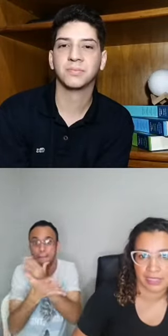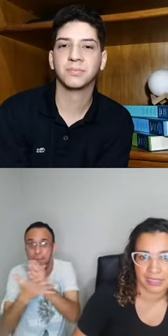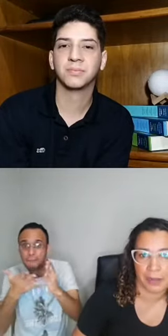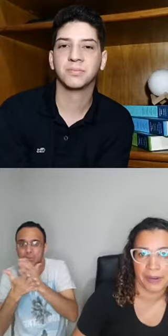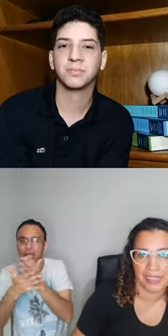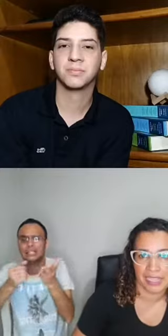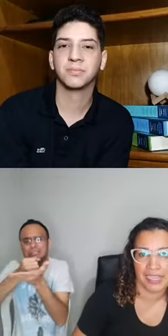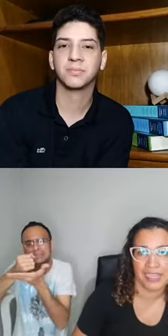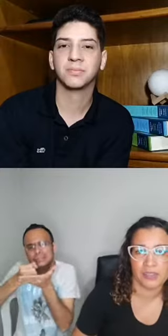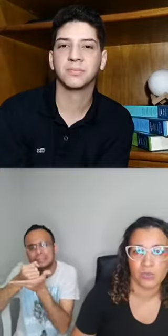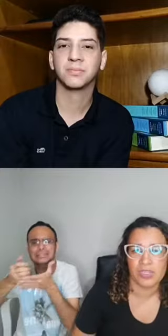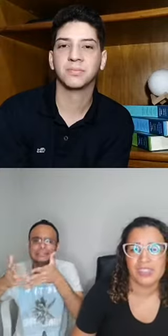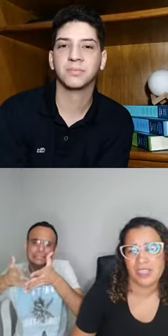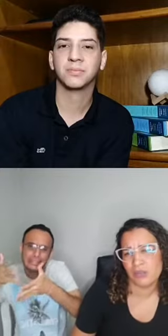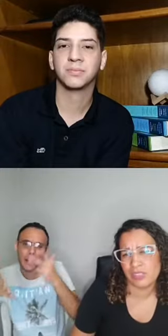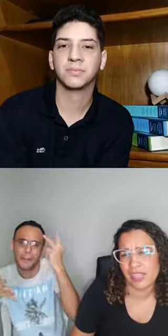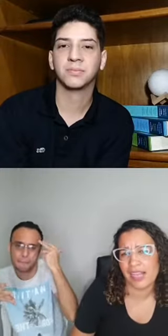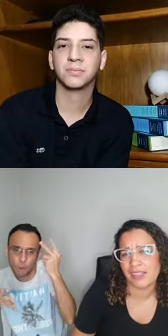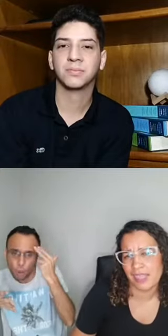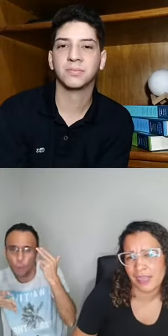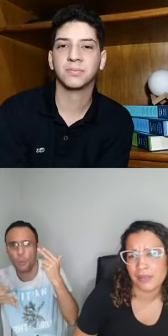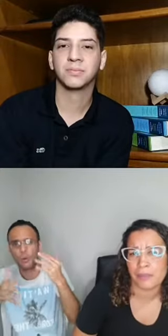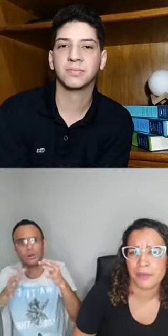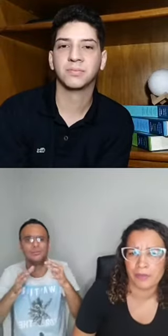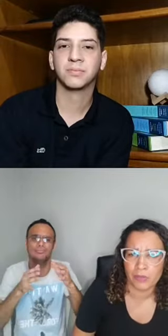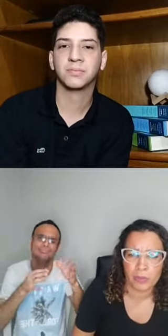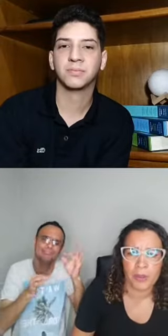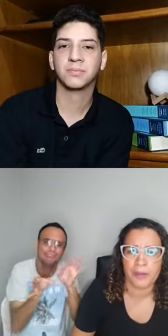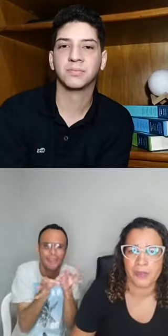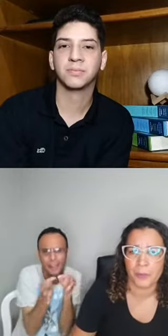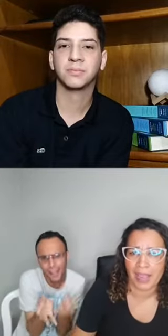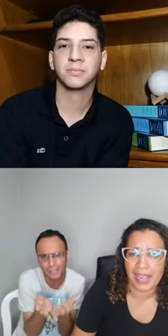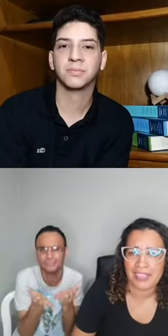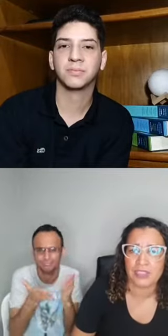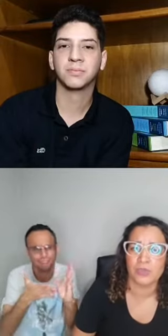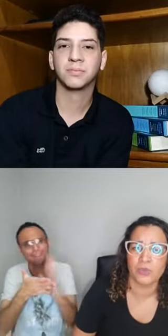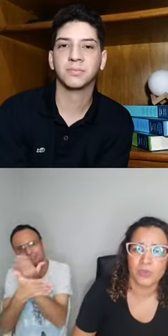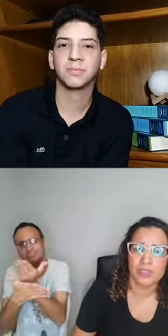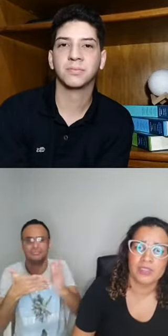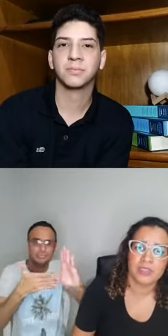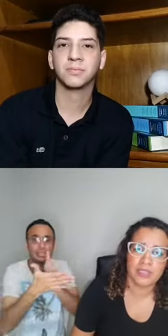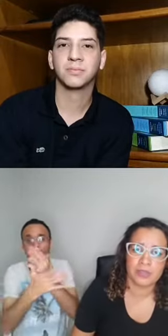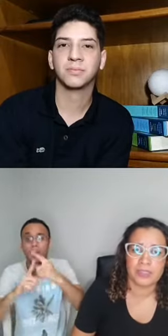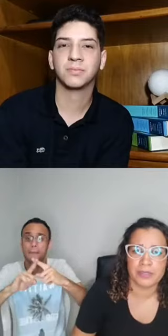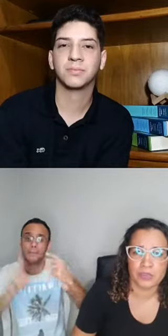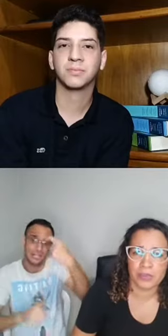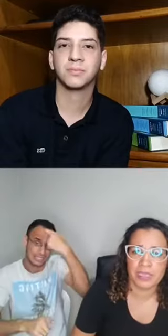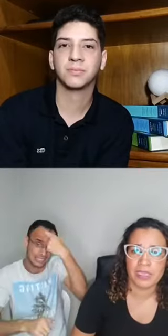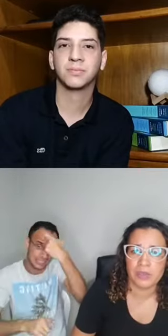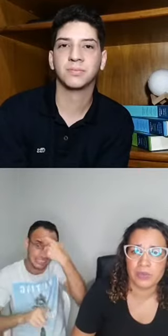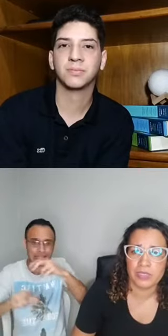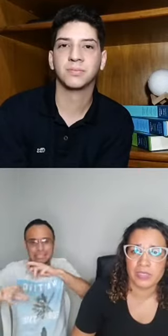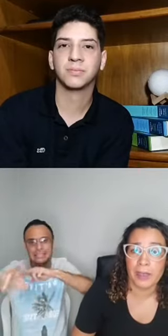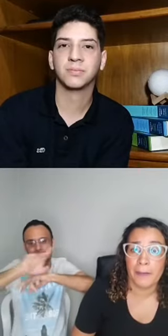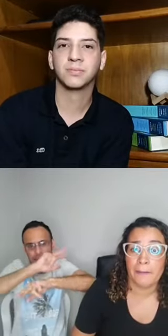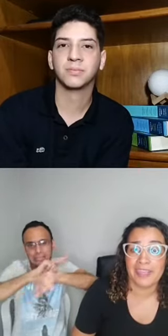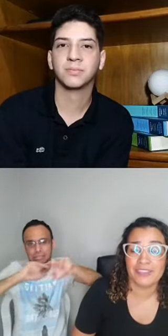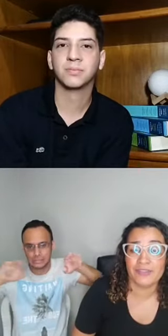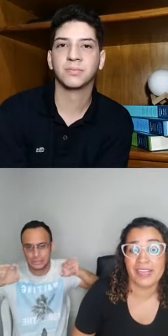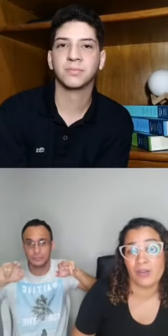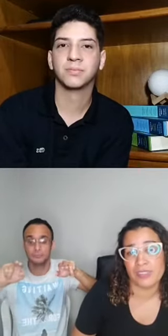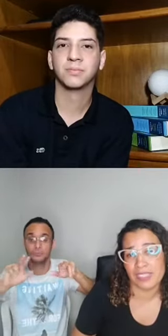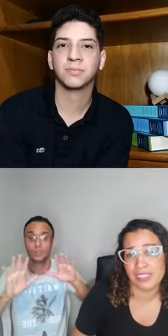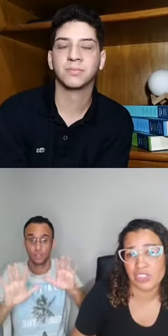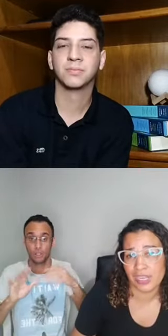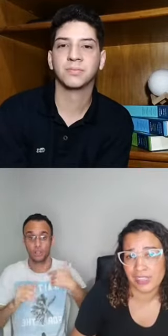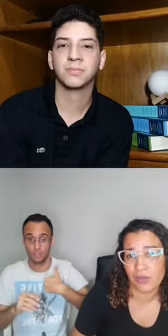Alguns tá aprendendo, tem uns que tá, né, normal, aprendendo básico, né? Tem uns que tá mais ou menos, mas